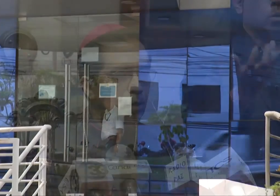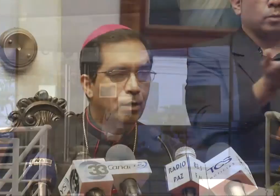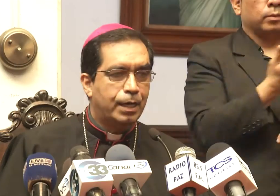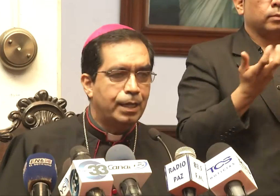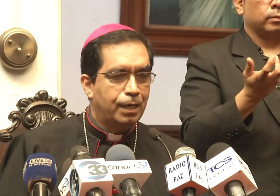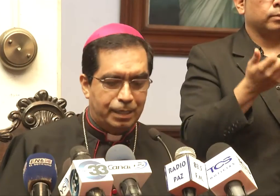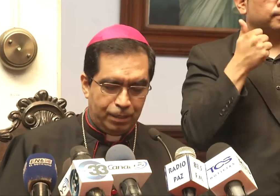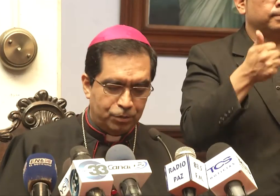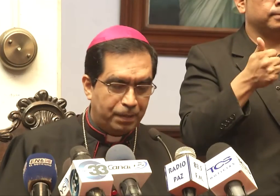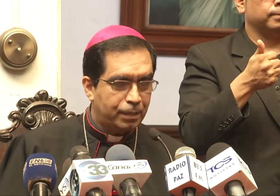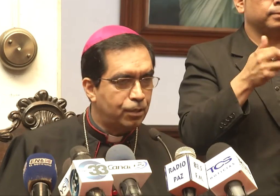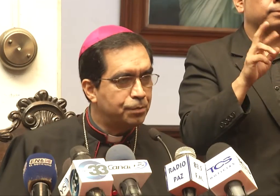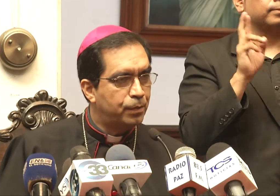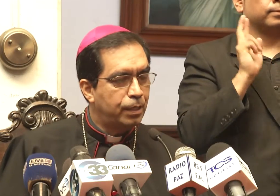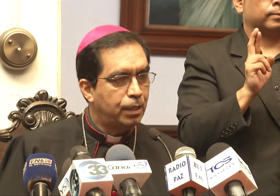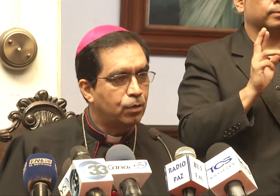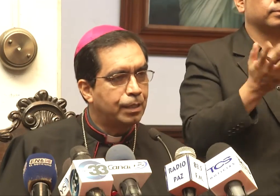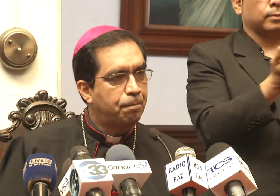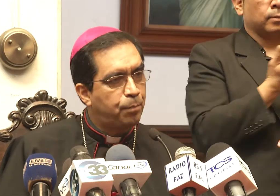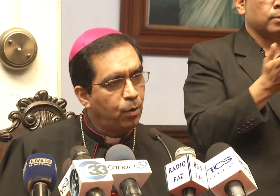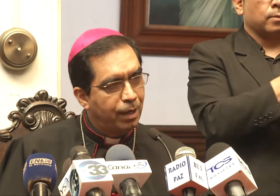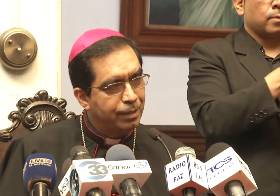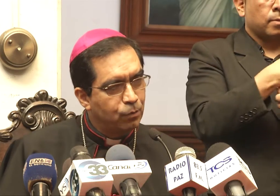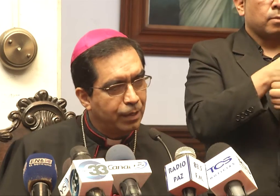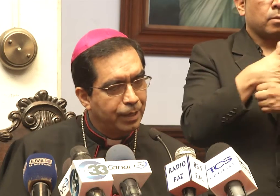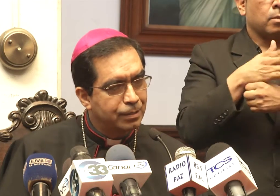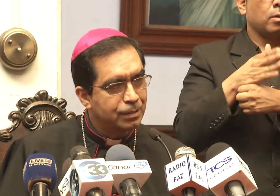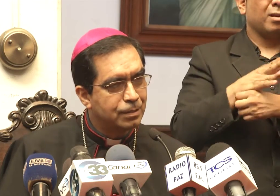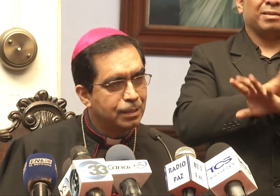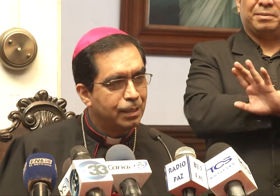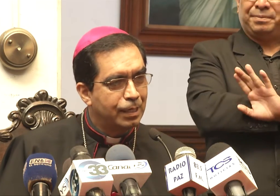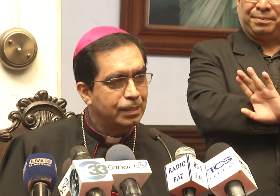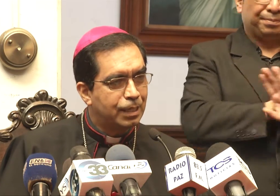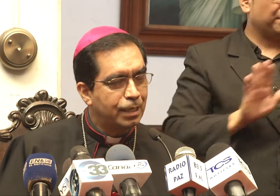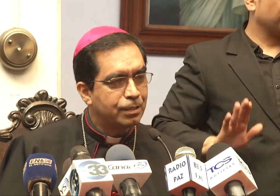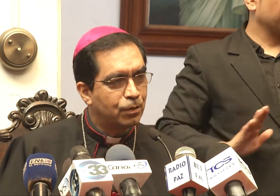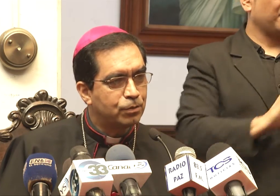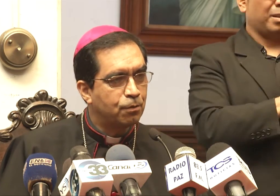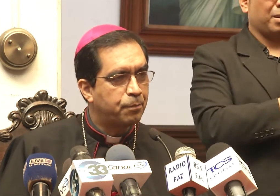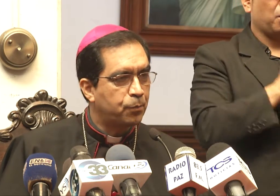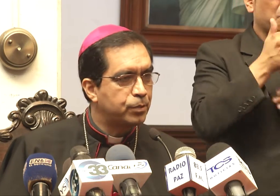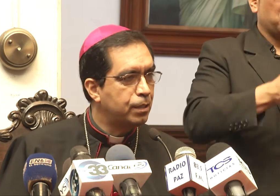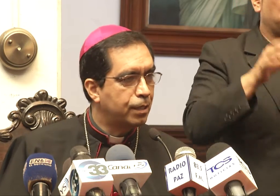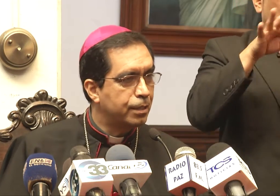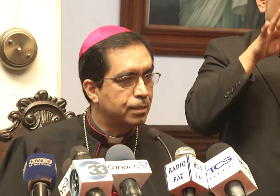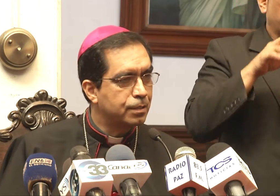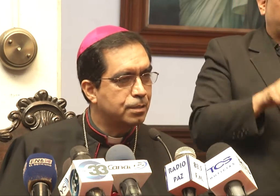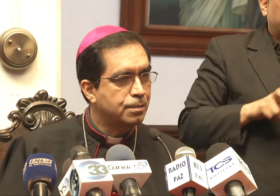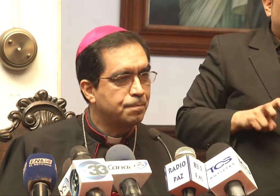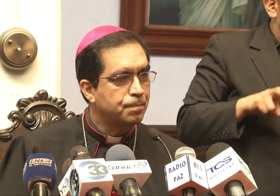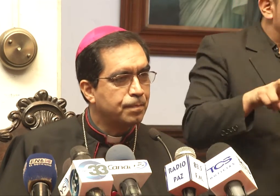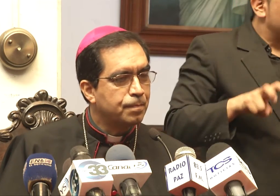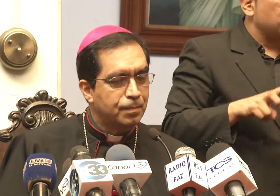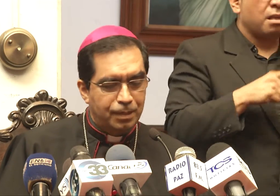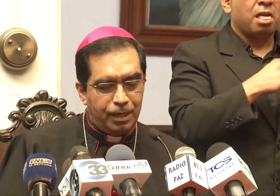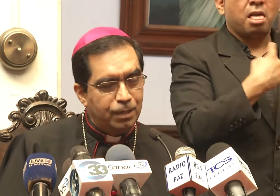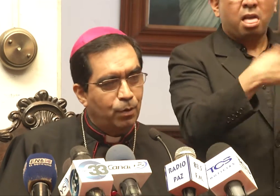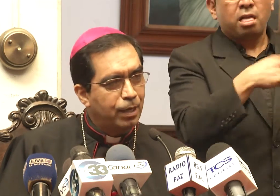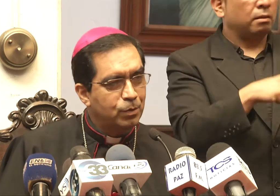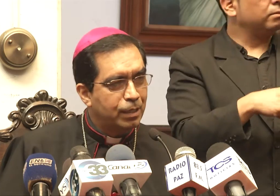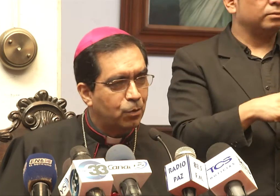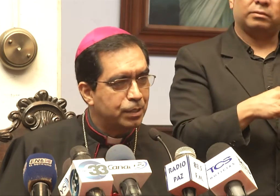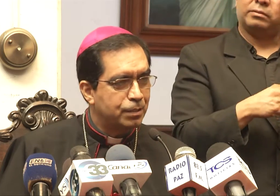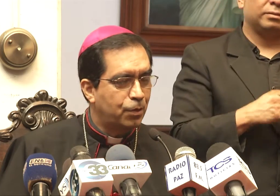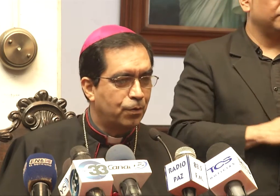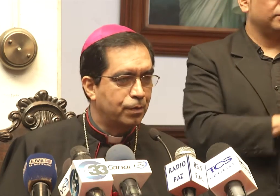justicia. Ojalá que los partidos políticos depongan de una vez en esta elección sus propios intereses y que